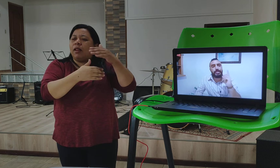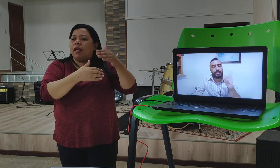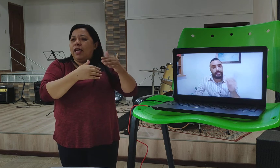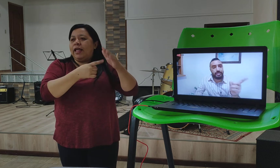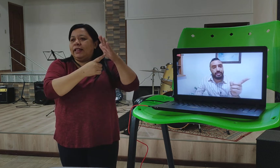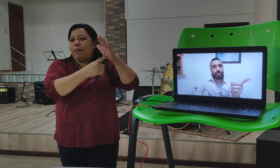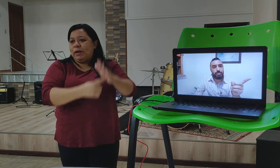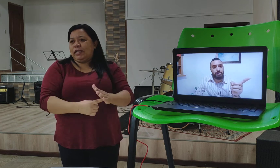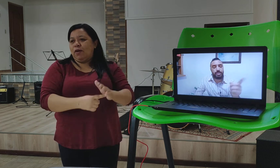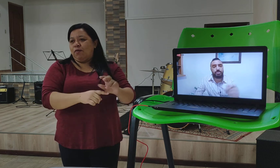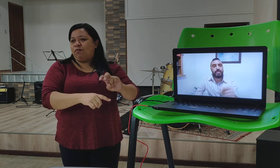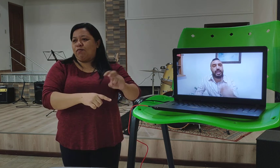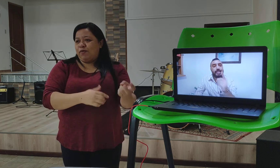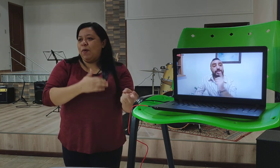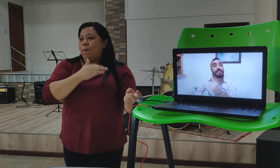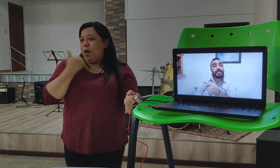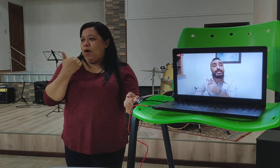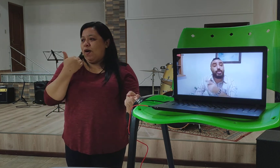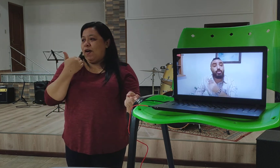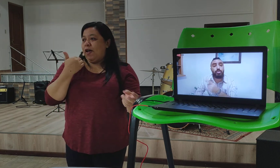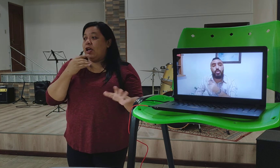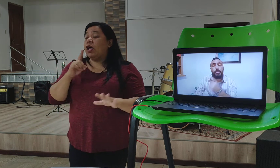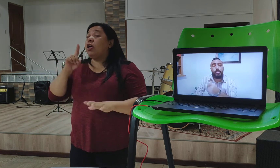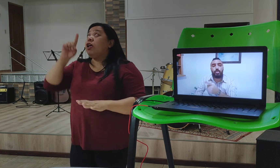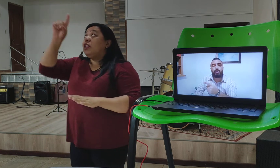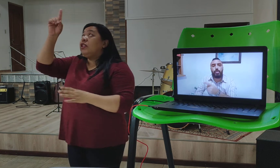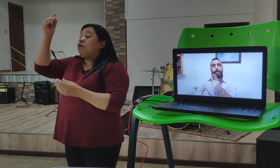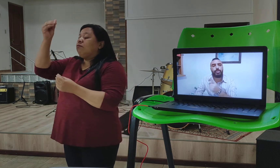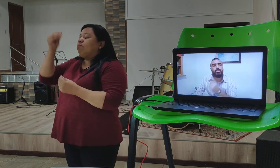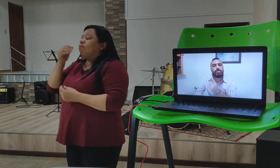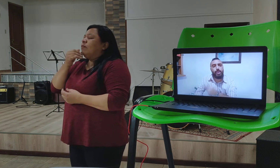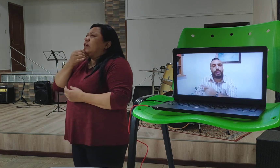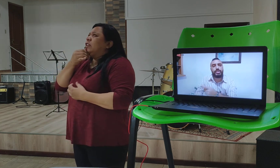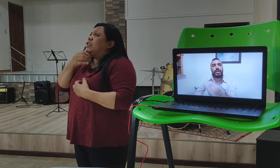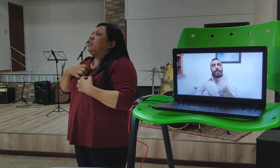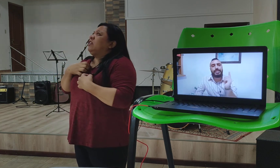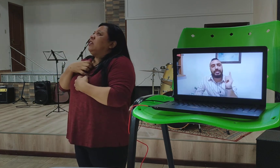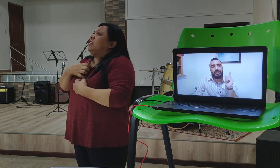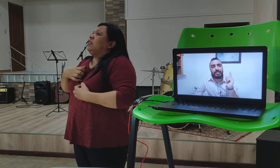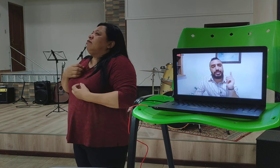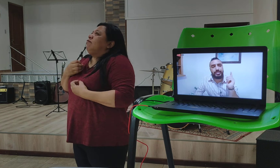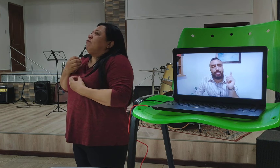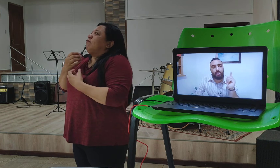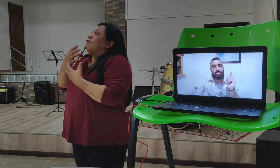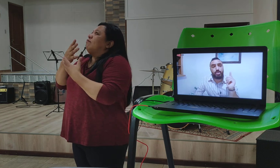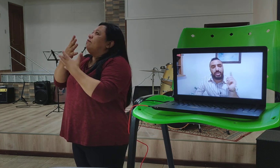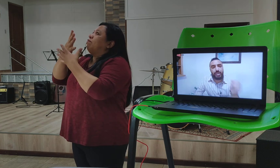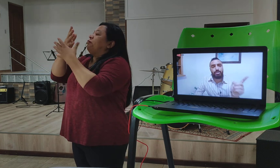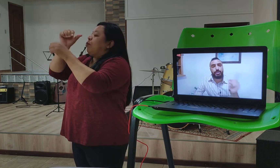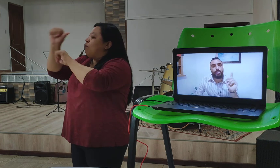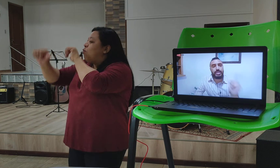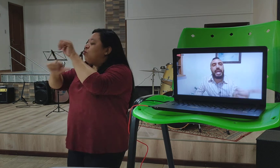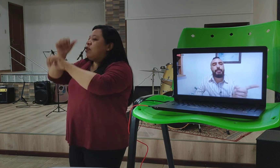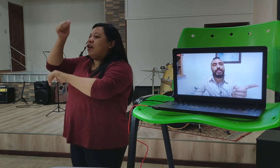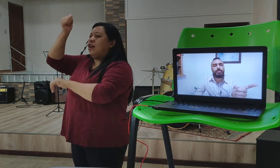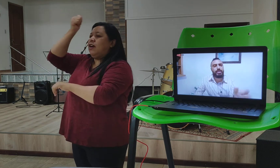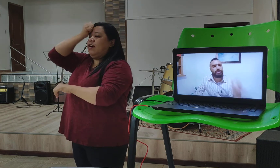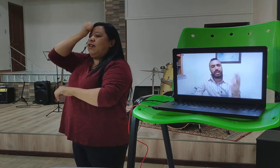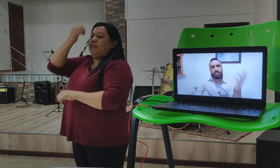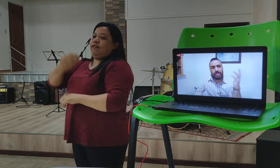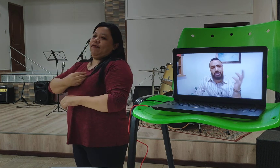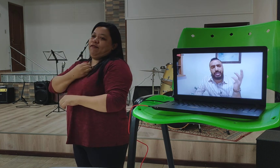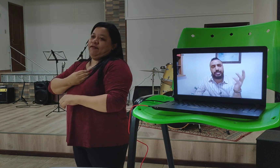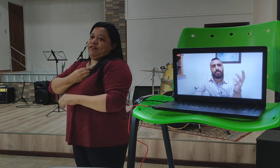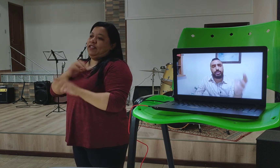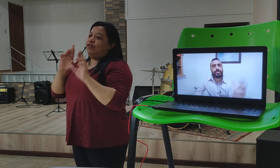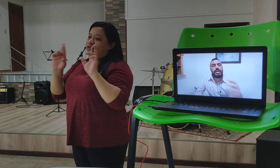e uma tristeza segundo Deus. A tristeza segundo o mundo produz morte, mas a tristeza segundo Deus produz arrependimento. O